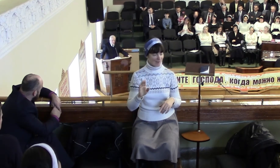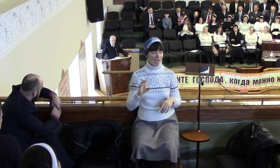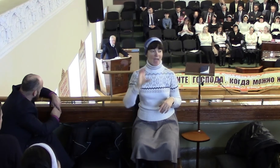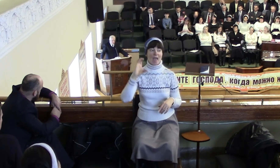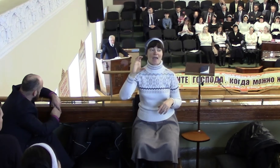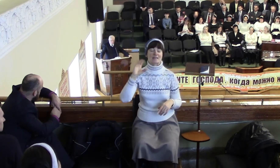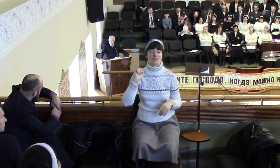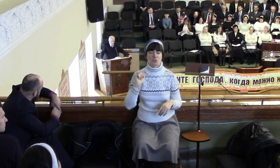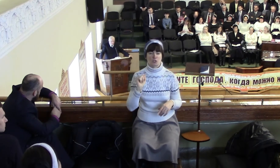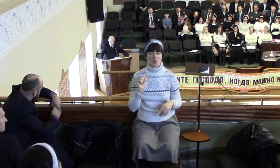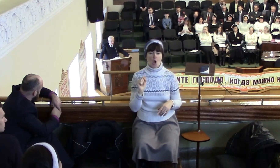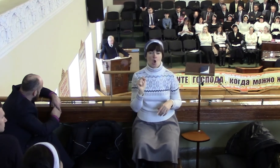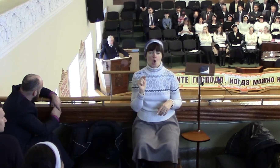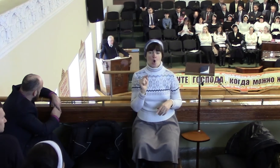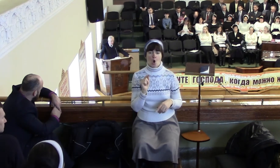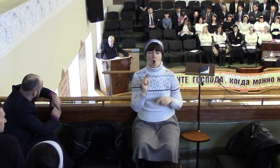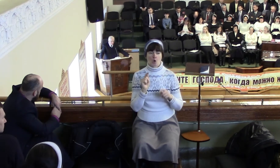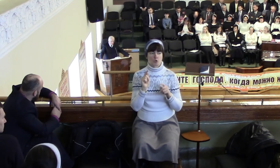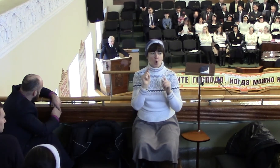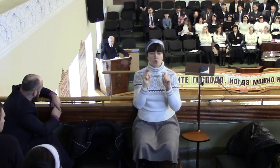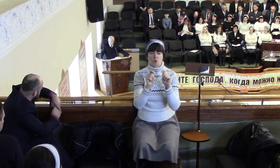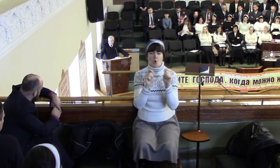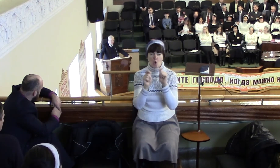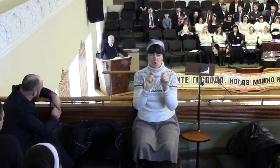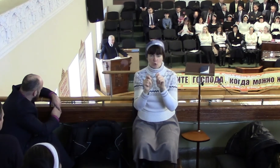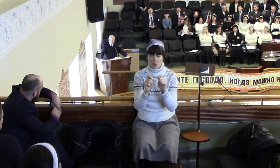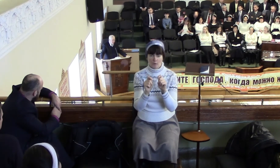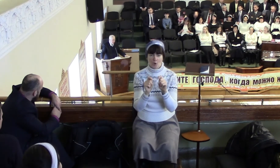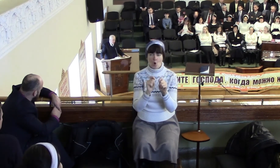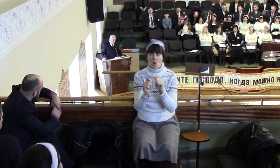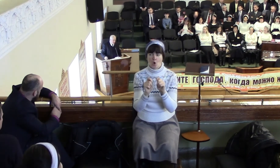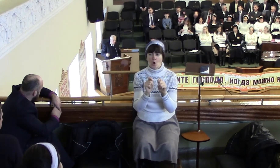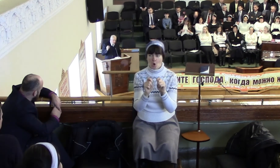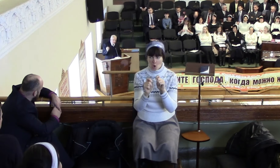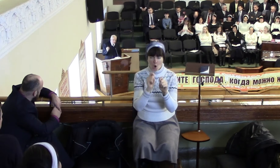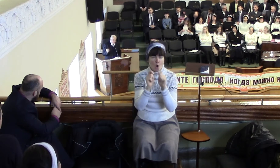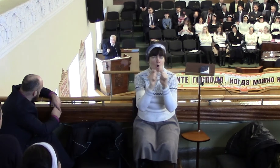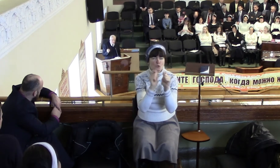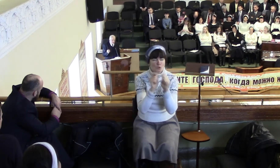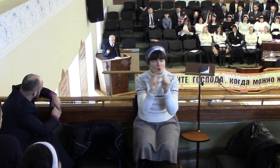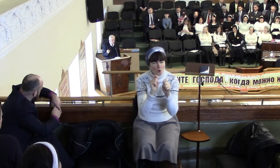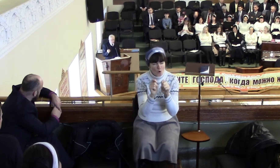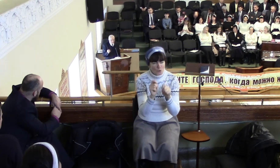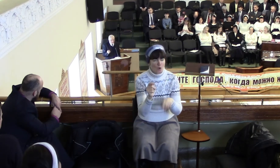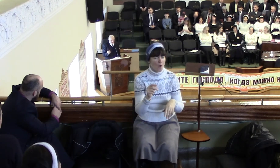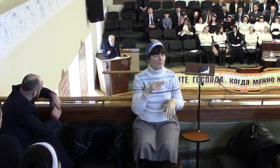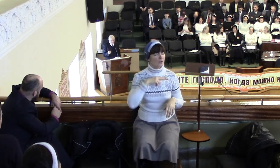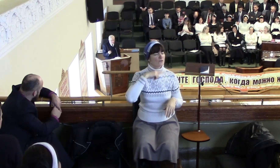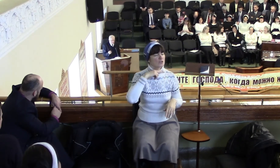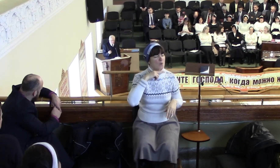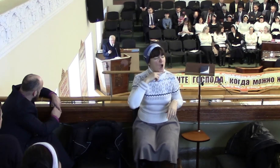наблюдал, я их очень люблю, синичек. Они и чирикают, как интересно, как звуки рано утром издают